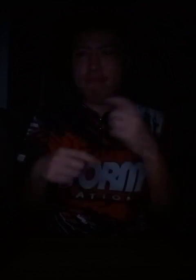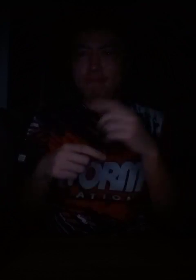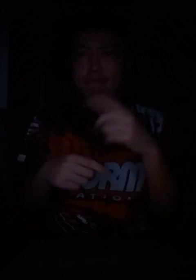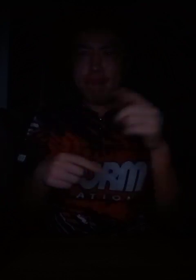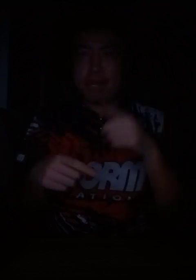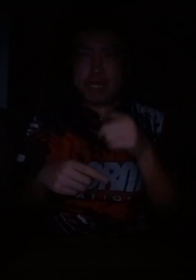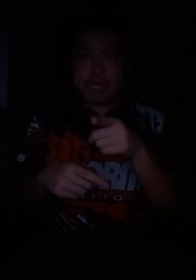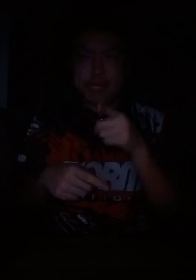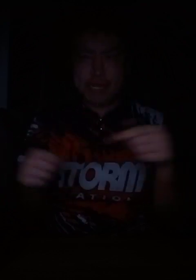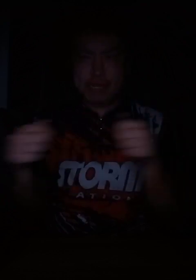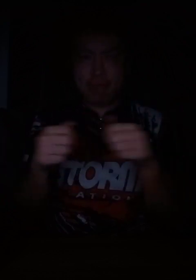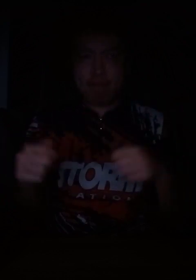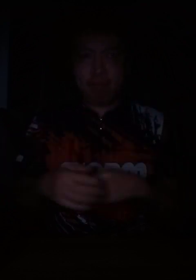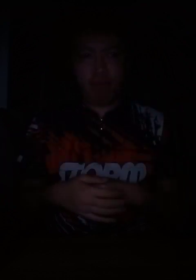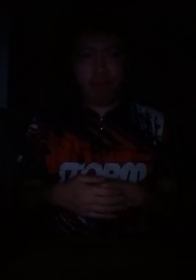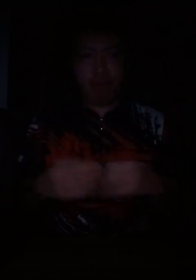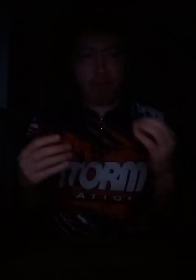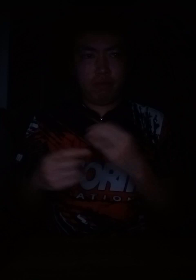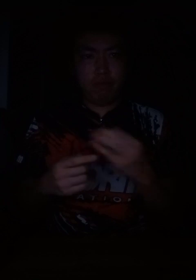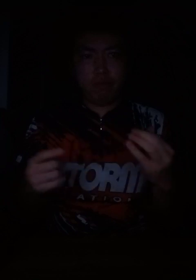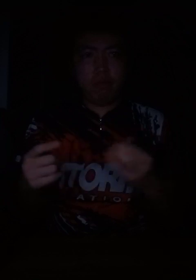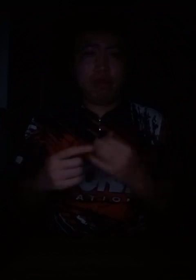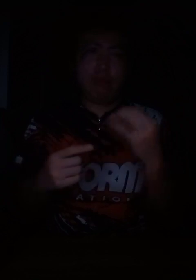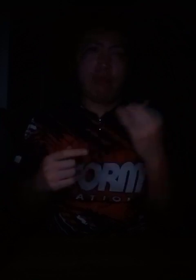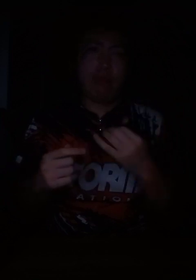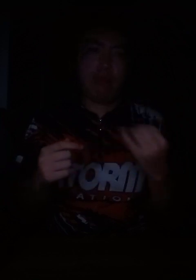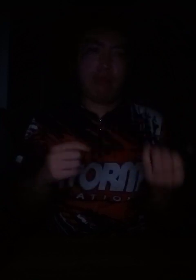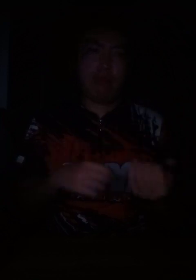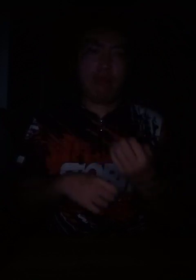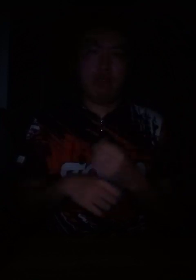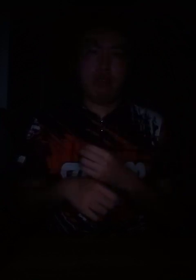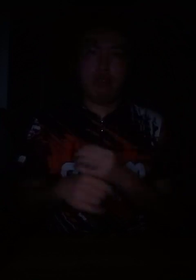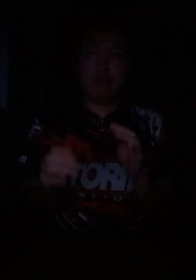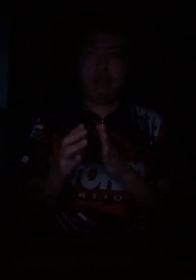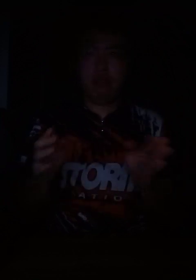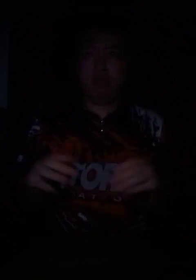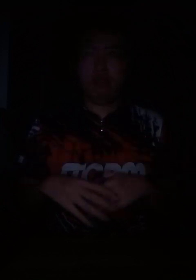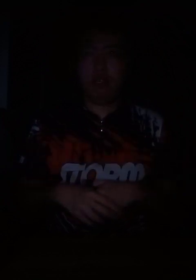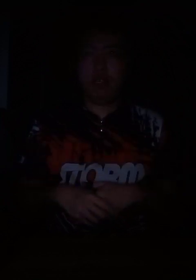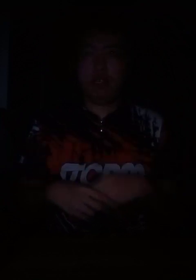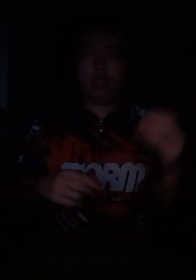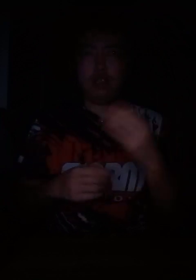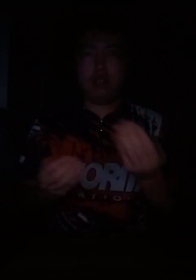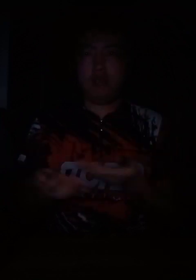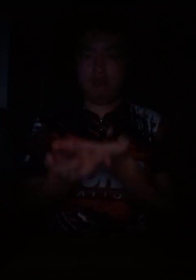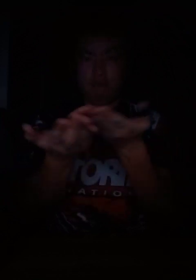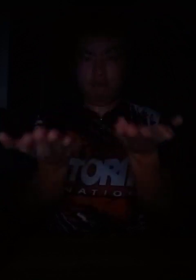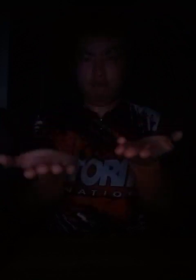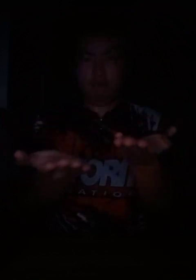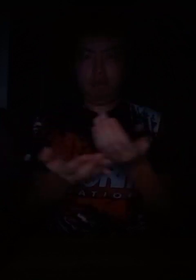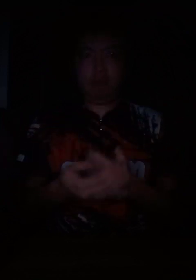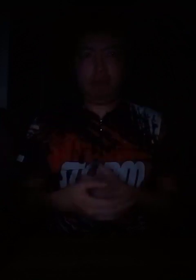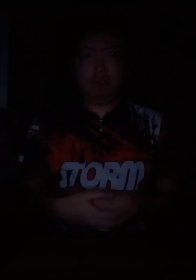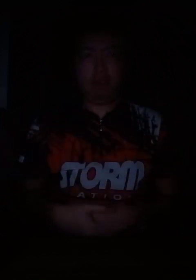집단 폭행했습니다. 피해자가 의식불명일 정도로 정도가 심각합니다. 정태진 기자가 보도합니다.